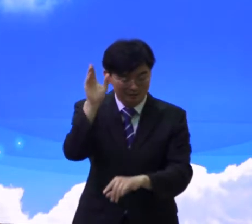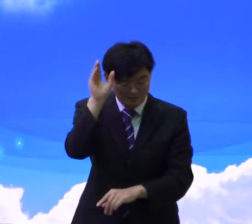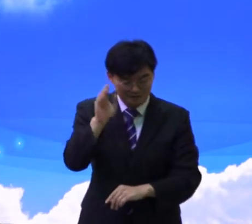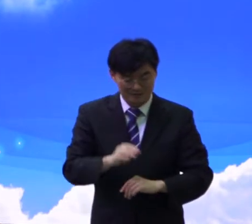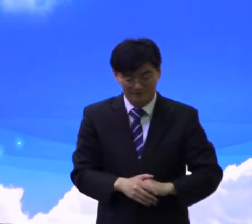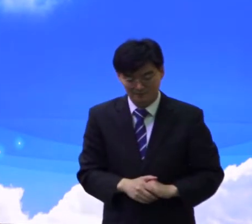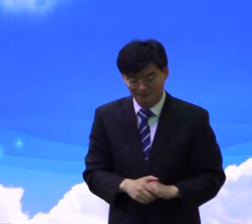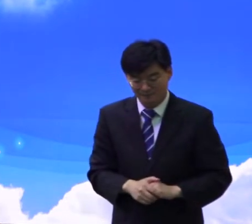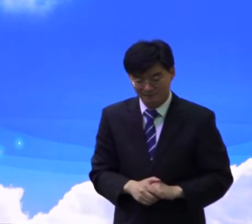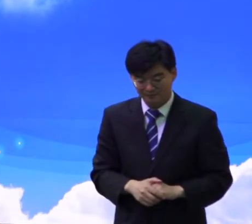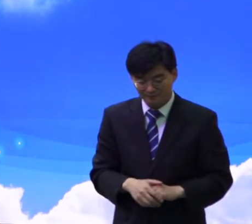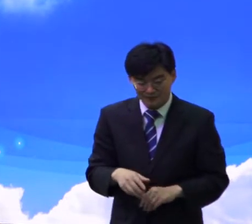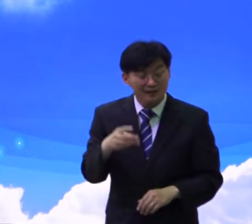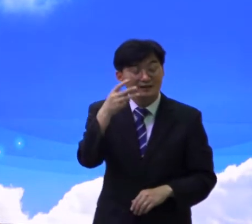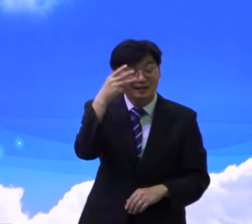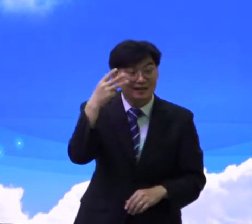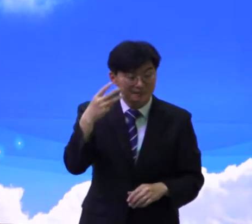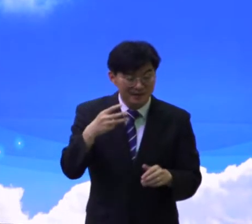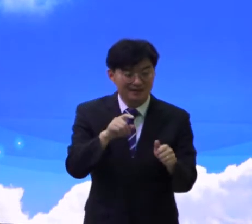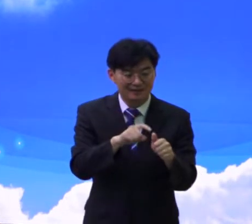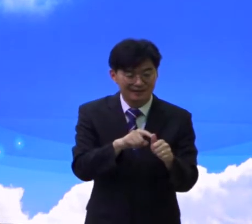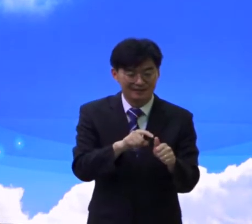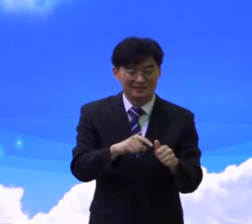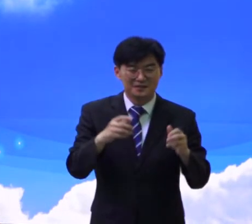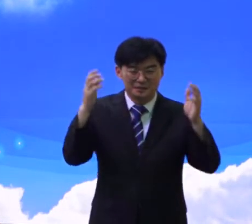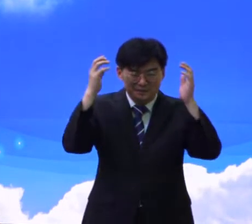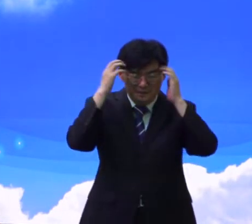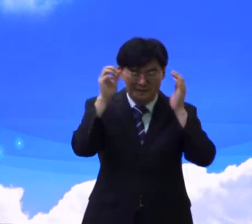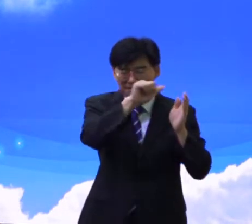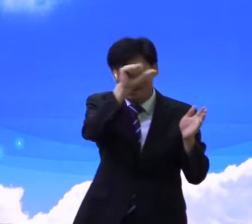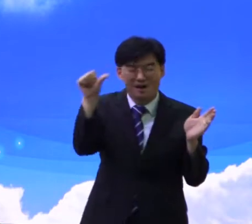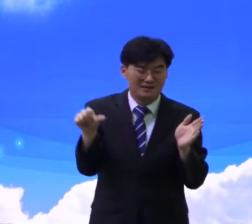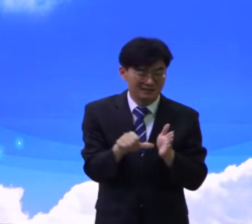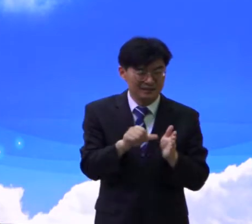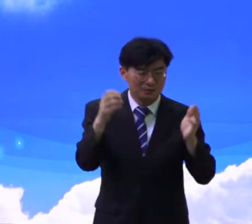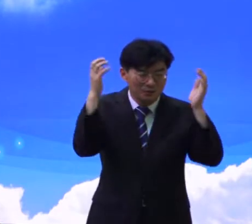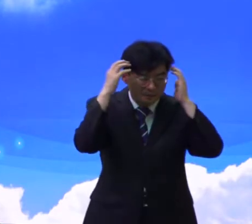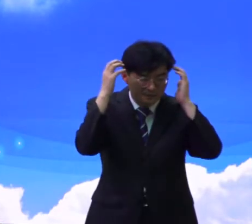예레미야는 정말 고통스러운 삶을 살았습니다.